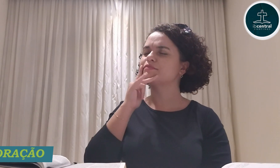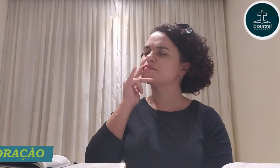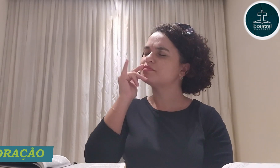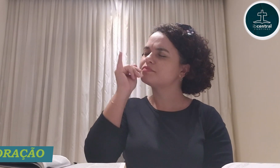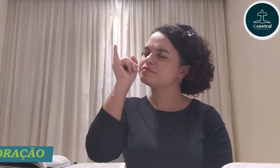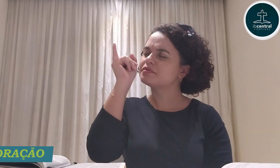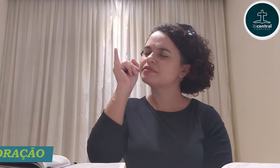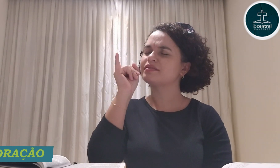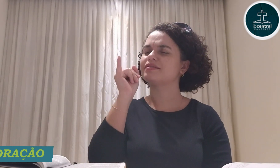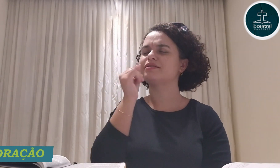Vamos orar?